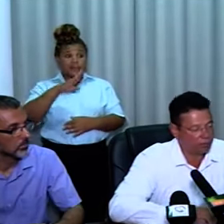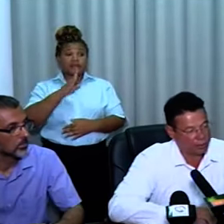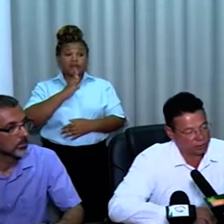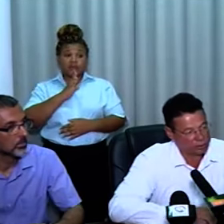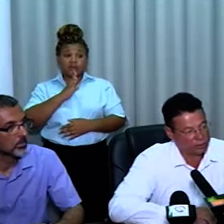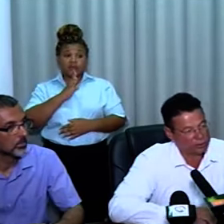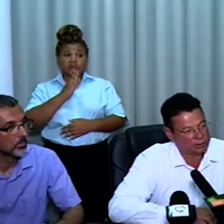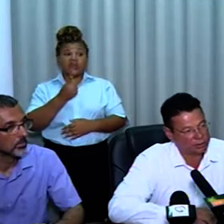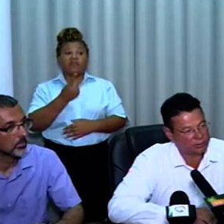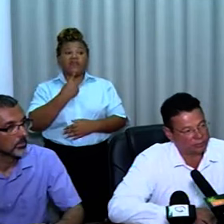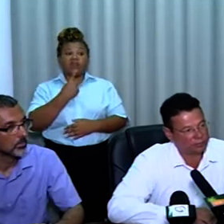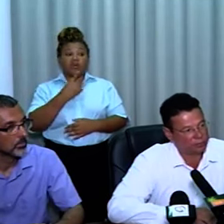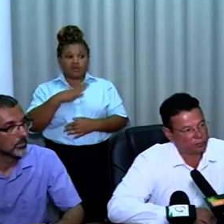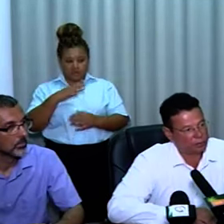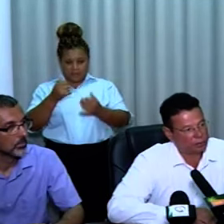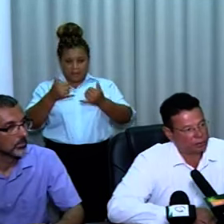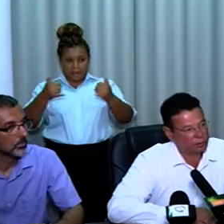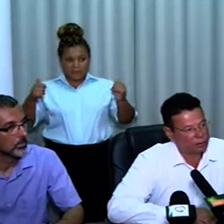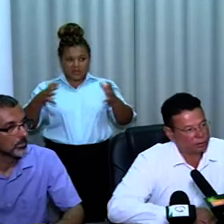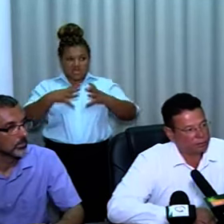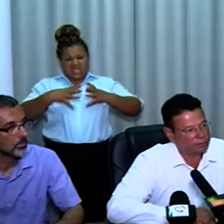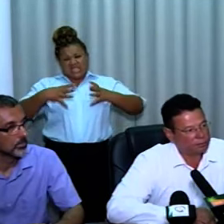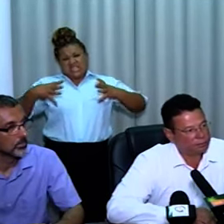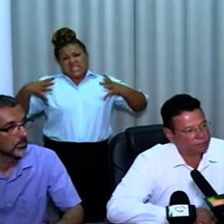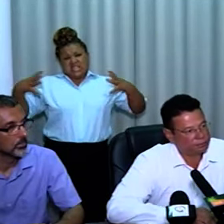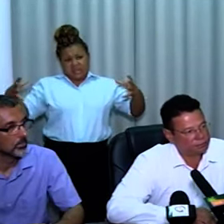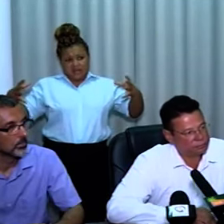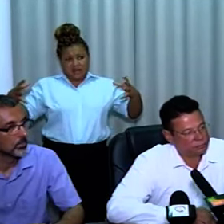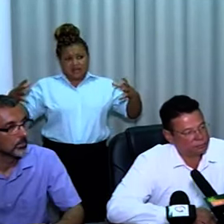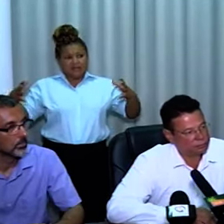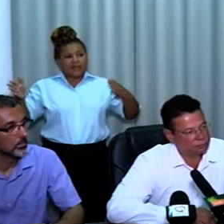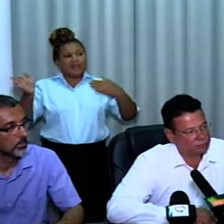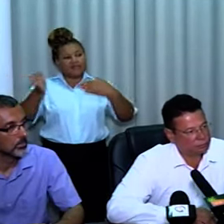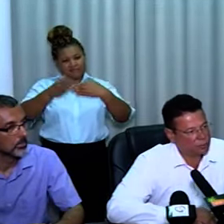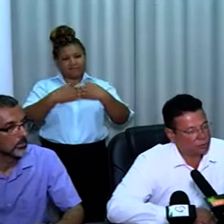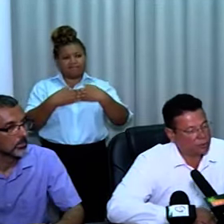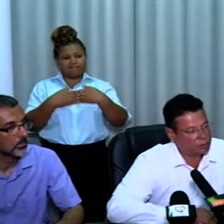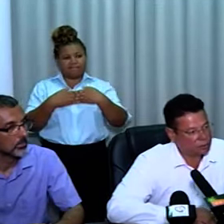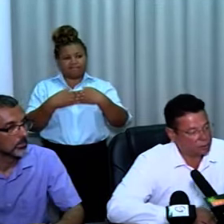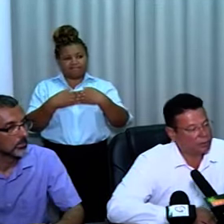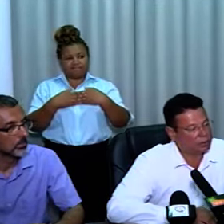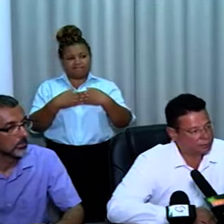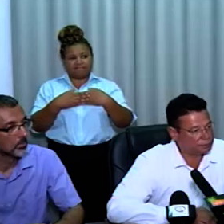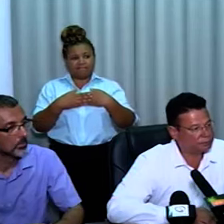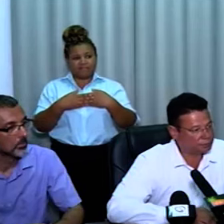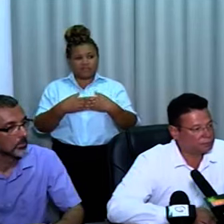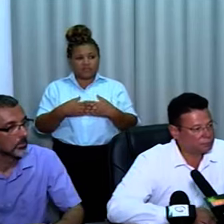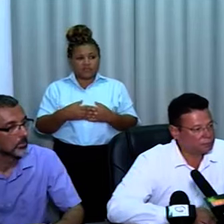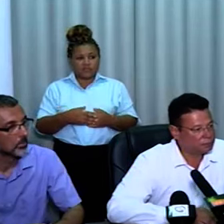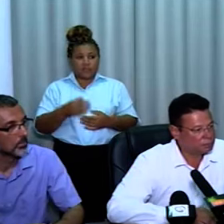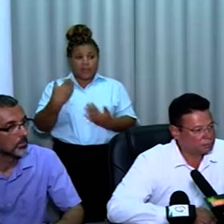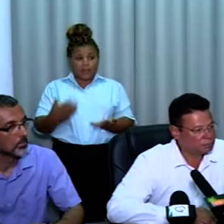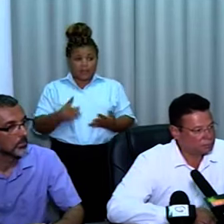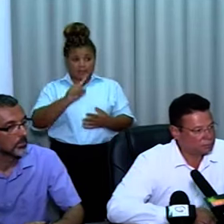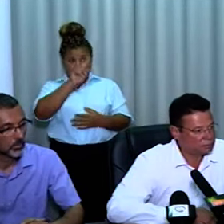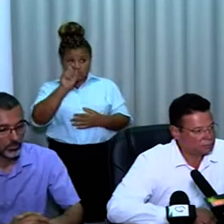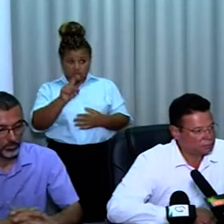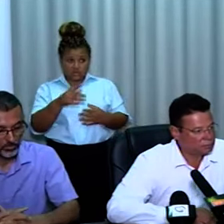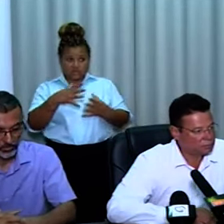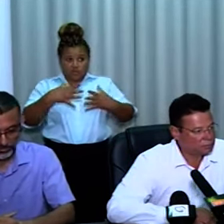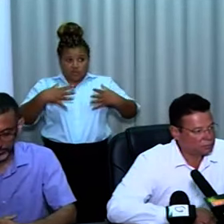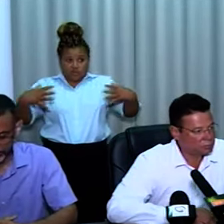les formations et ça, les directives. Je peux imposer pour un grand gathering à l'été de ce séminaire. Oui, oui. Quand vous pouvez en